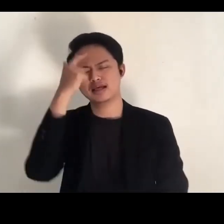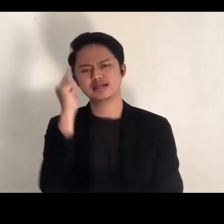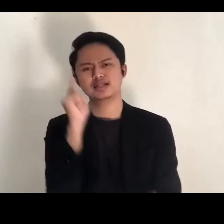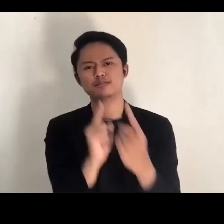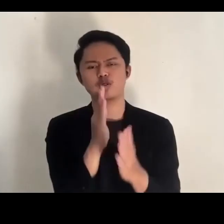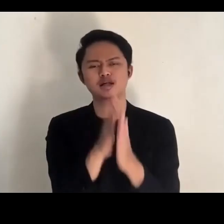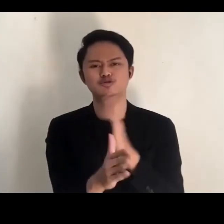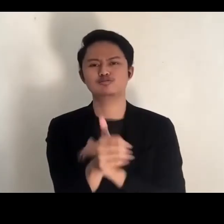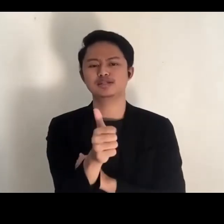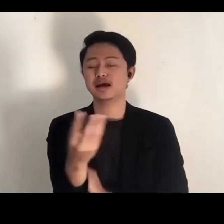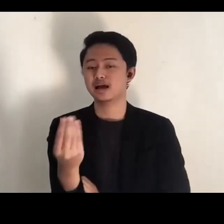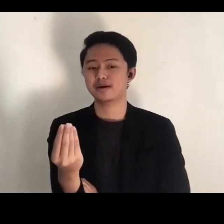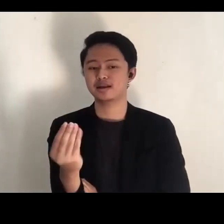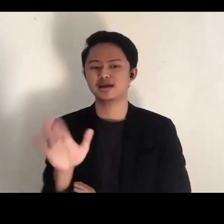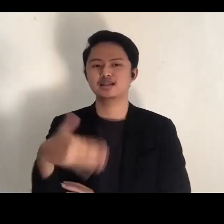di tahun pelajaran